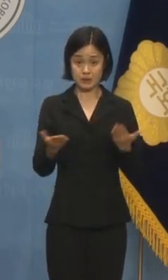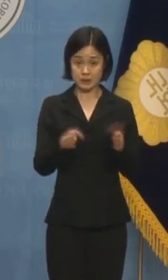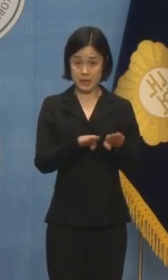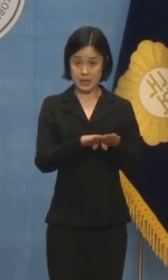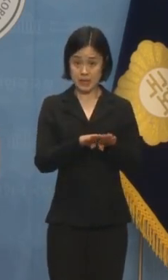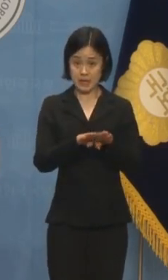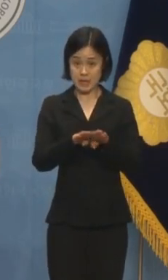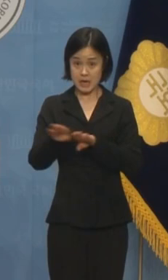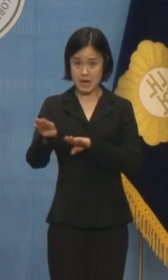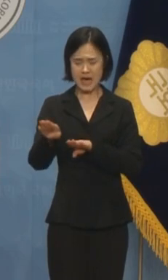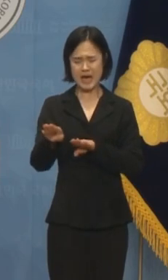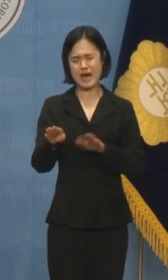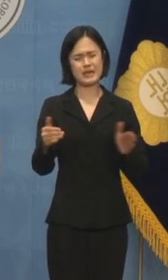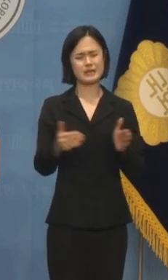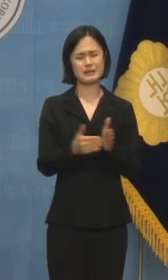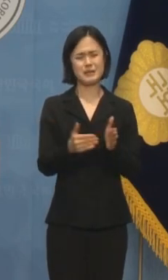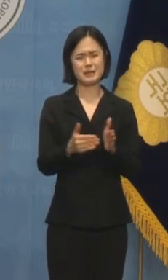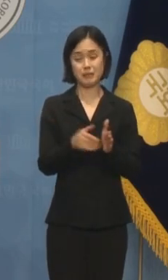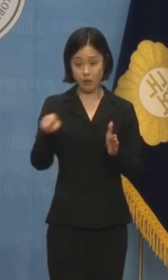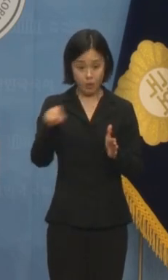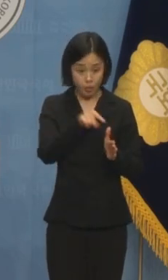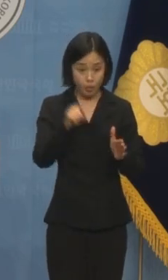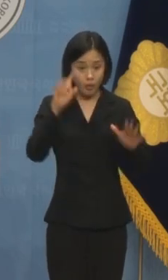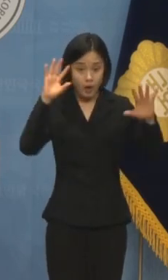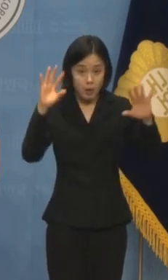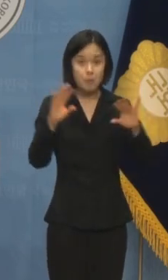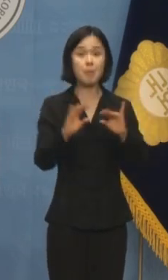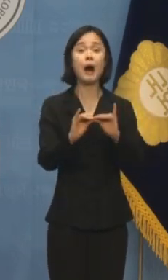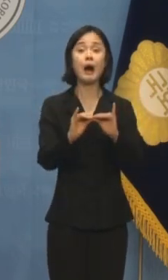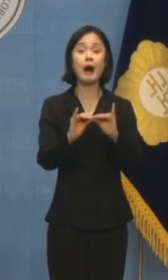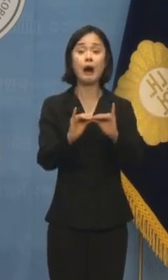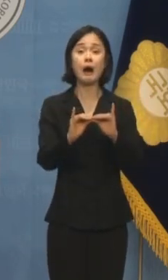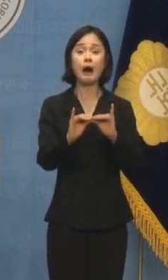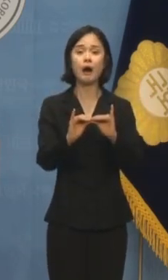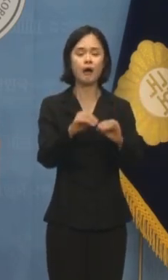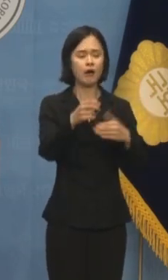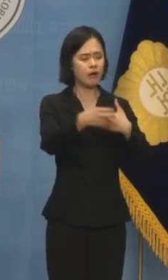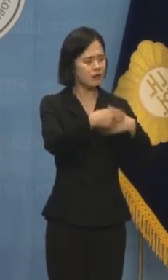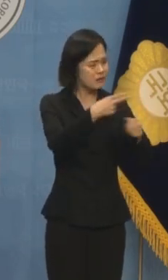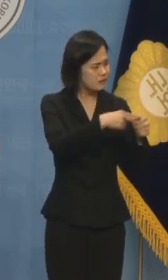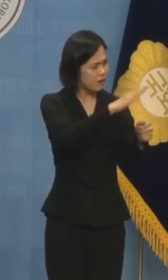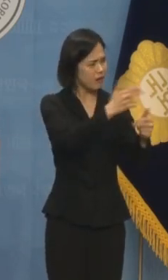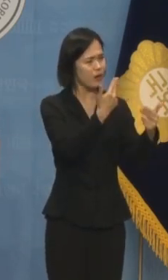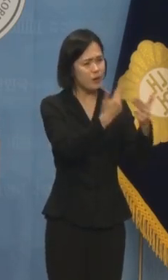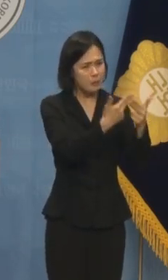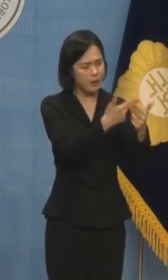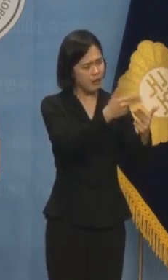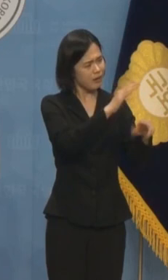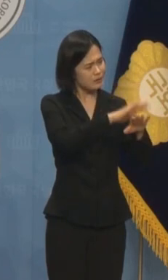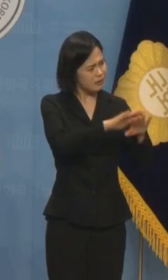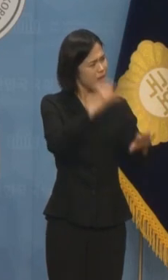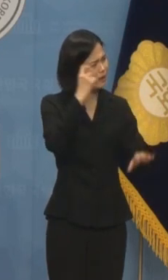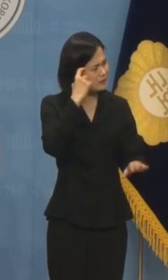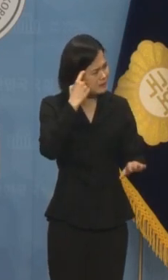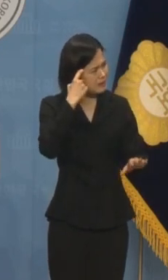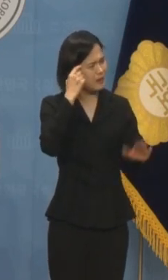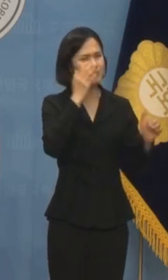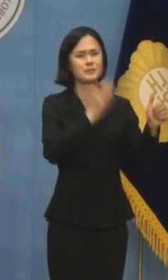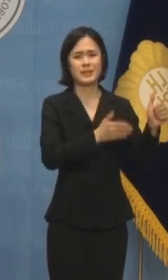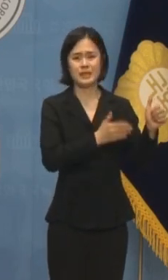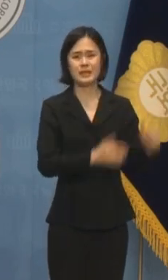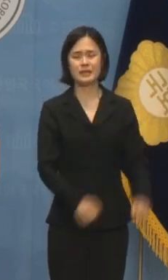이들는 는지 의협과 의사들은 히 성찰해 보야 합니다